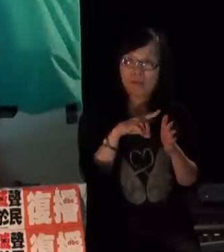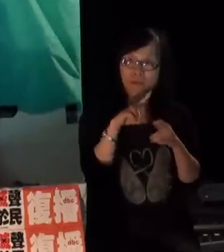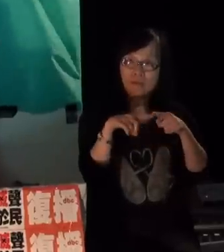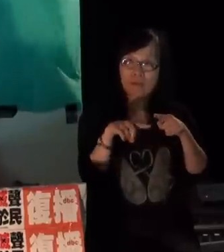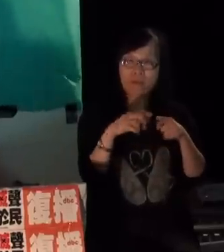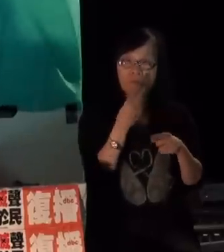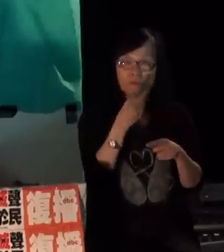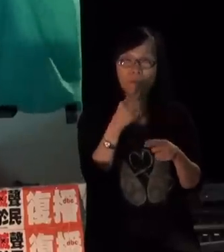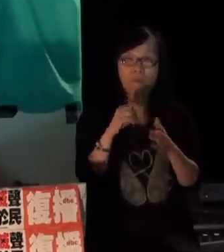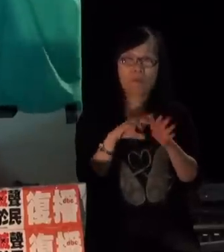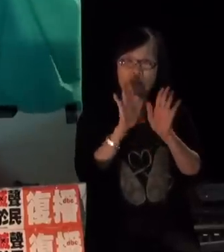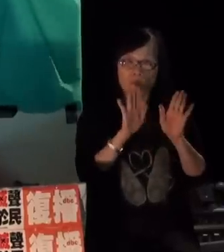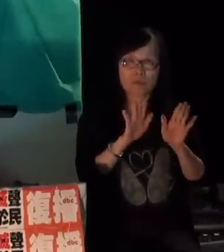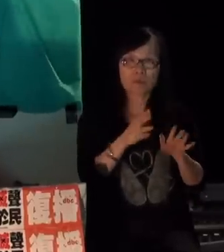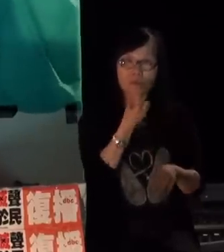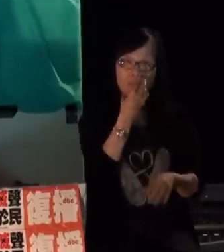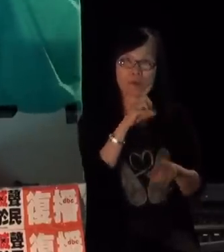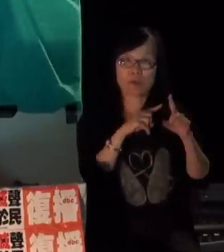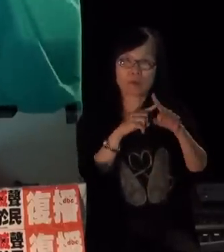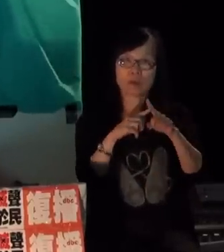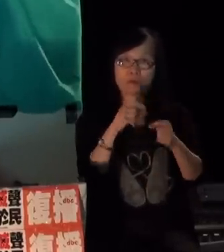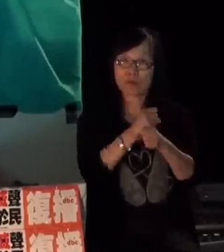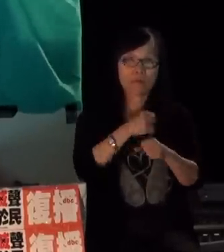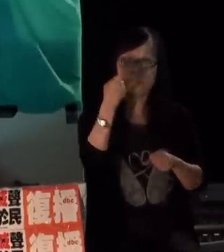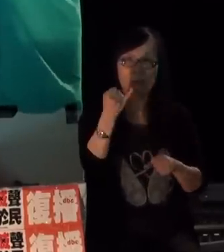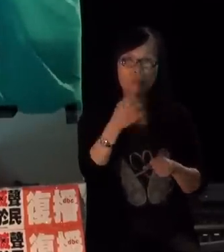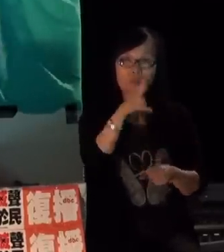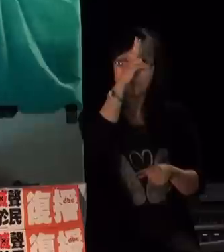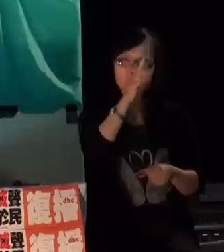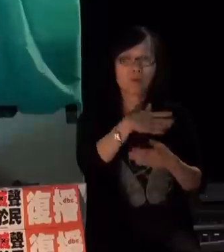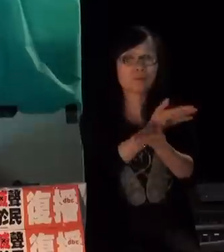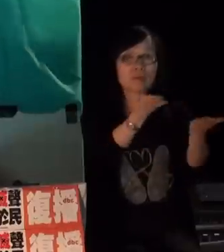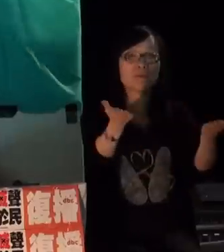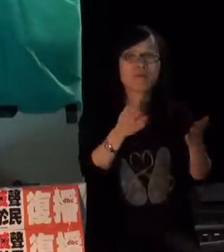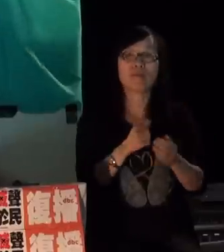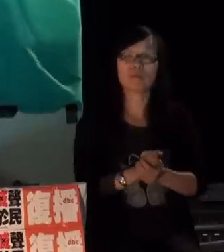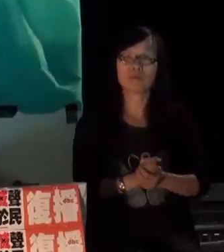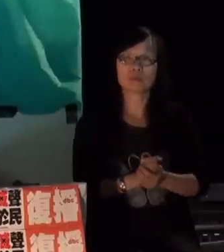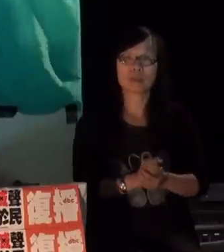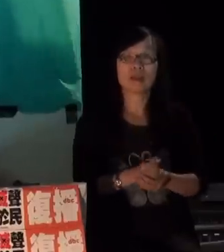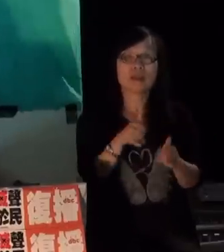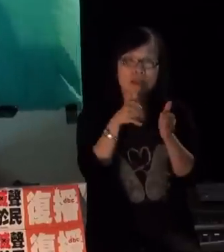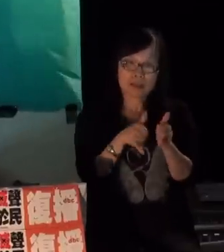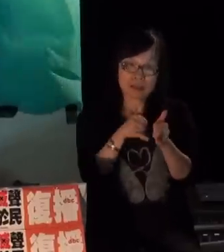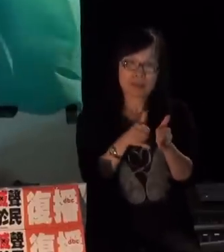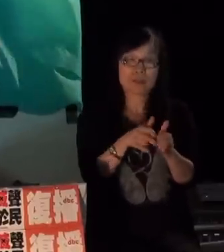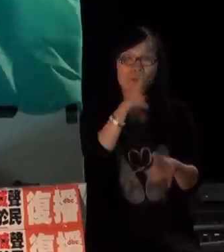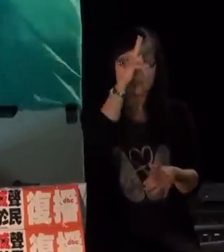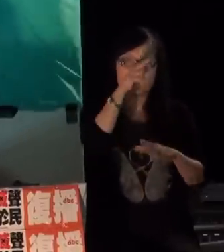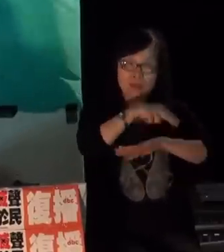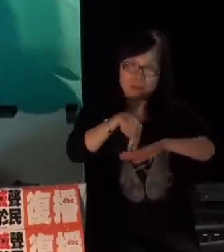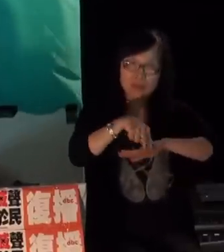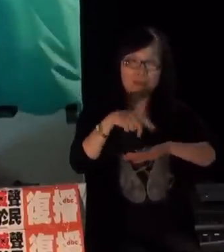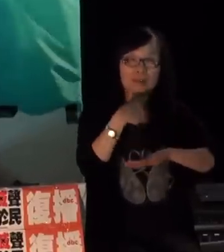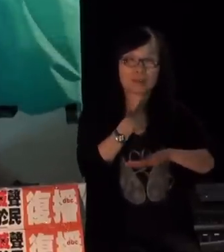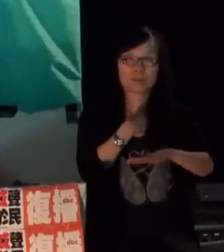譜去做嘢嚟服侍香港人嘅嘢，如果搞唔掂，政府點解唔能夠俾大粒貼咧？即係話根據政策，你應該係點咧？ 其實佢應該